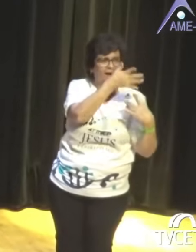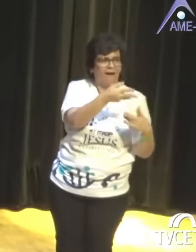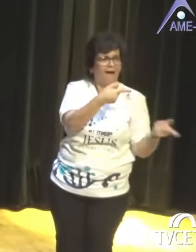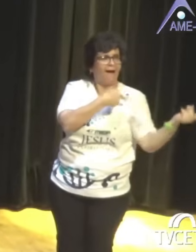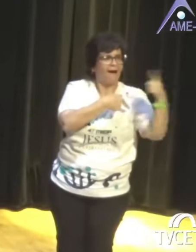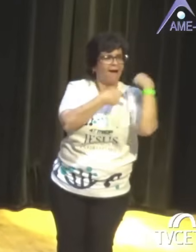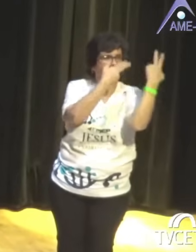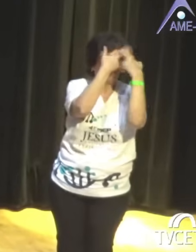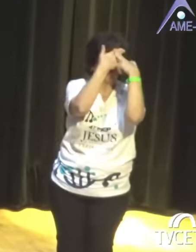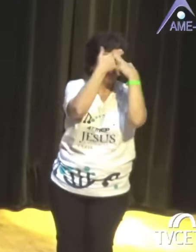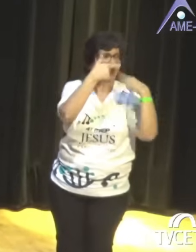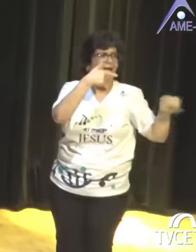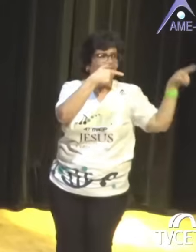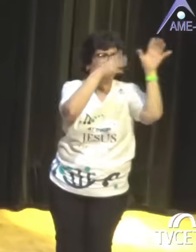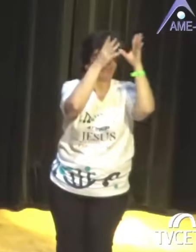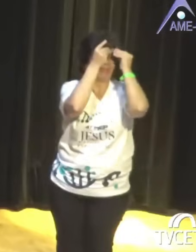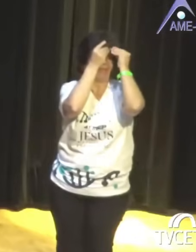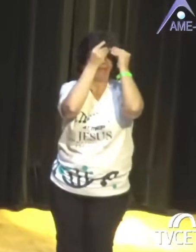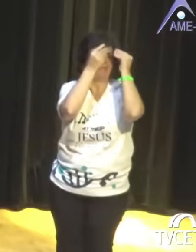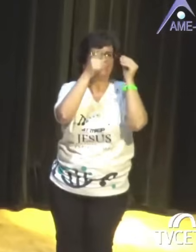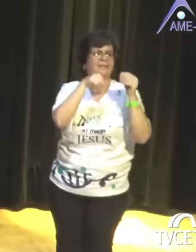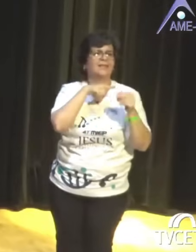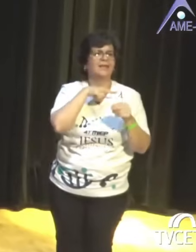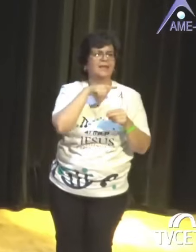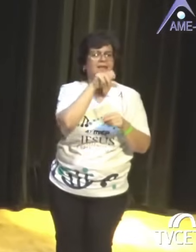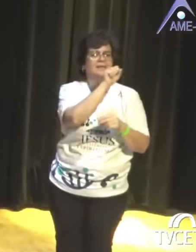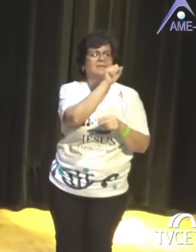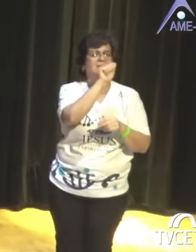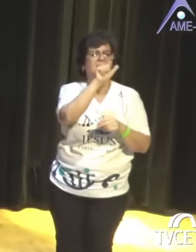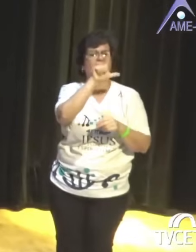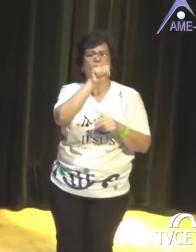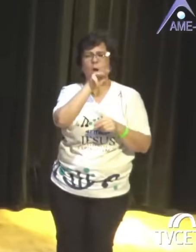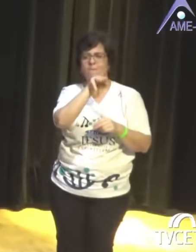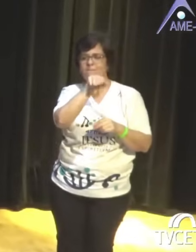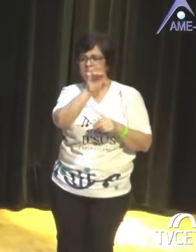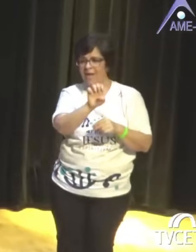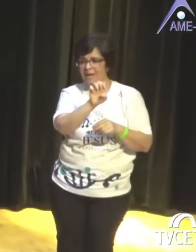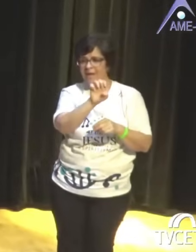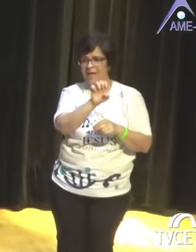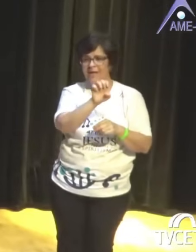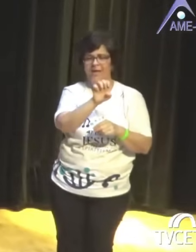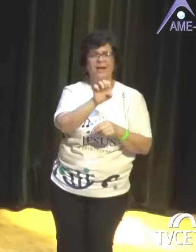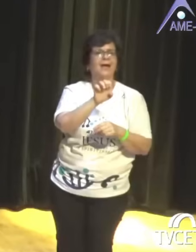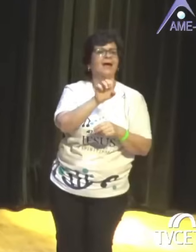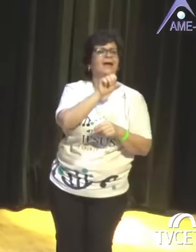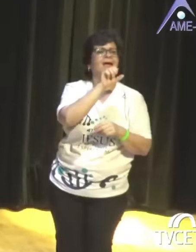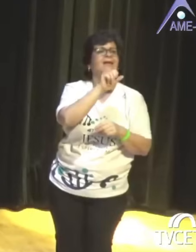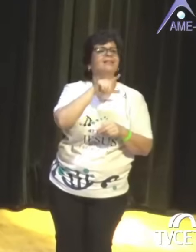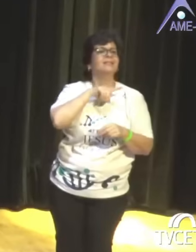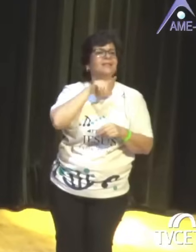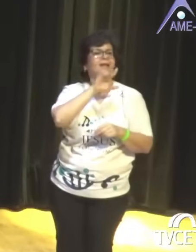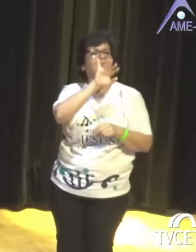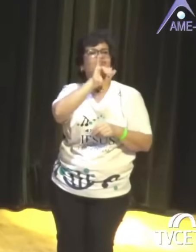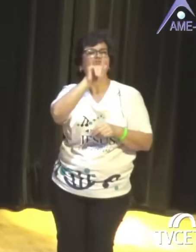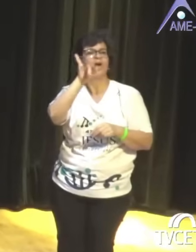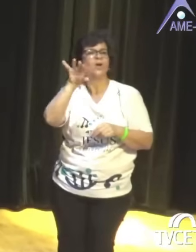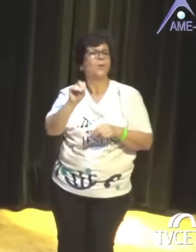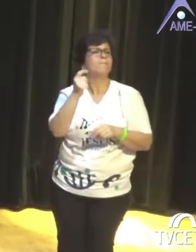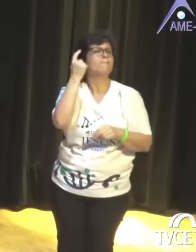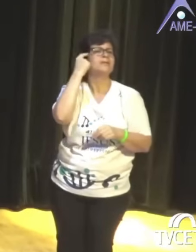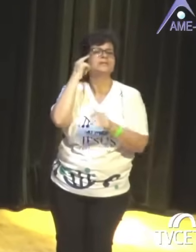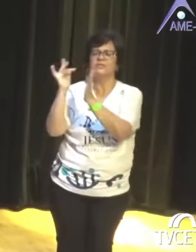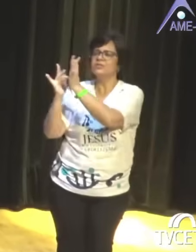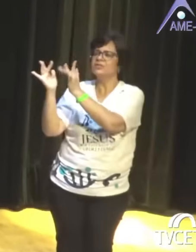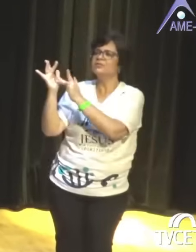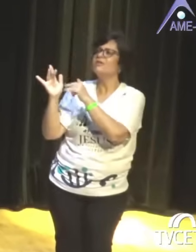mentalidade do ser humano e por exemplo Salomé mãe de João Evangelista e Tiago maior primeira coisa que ela